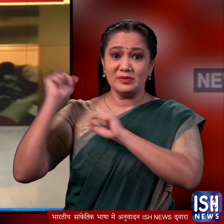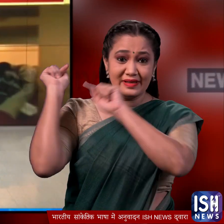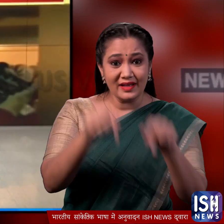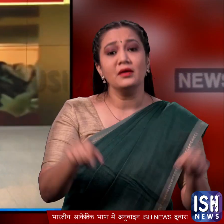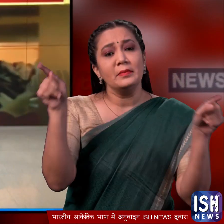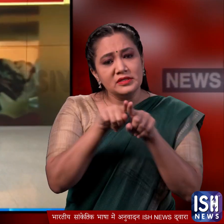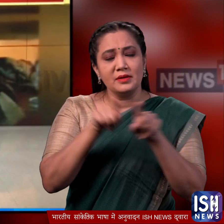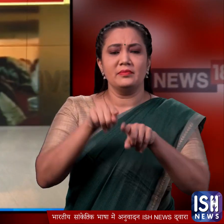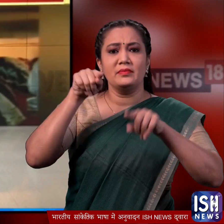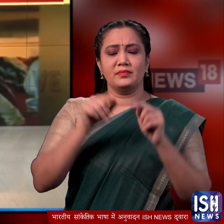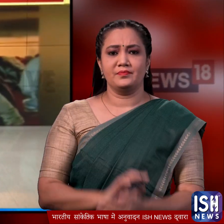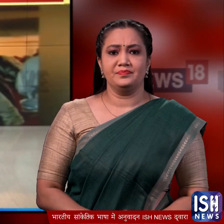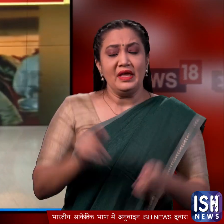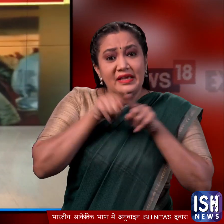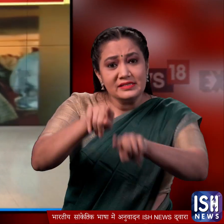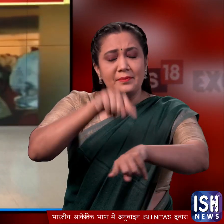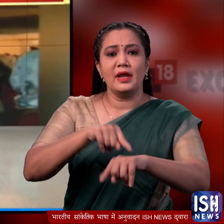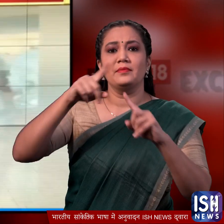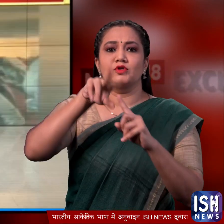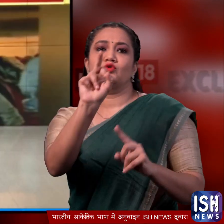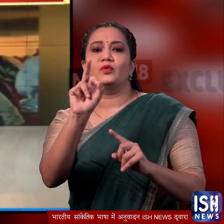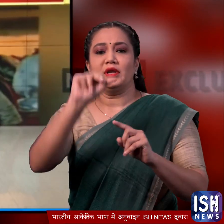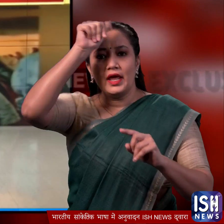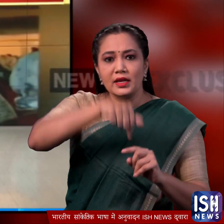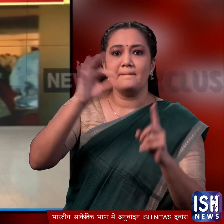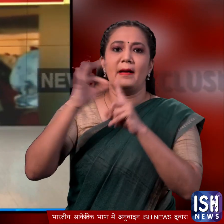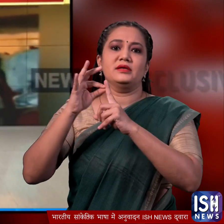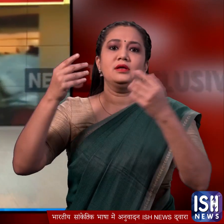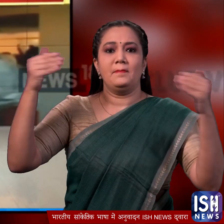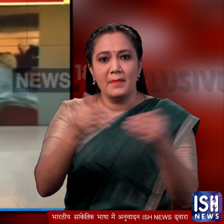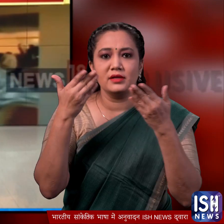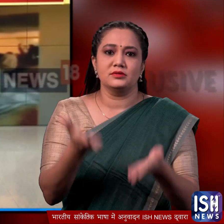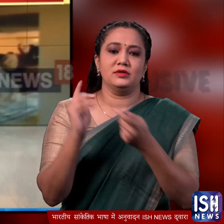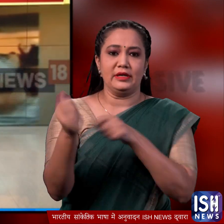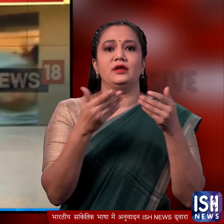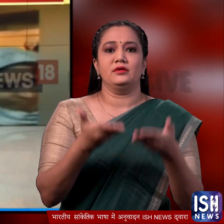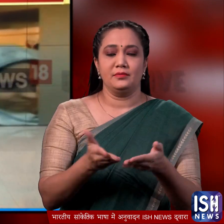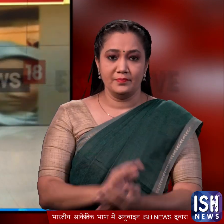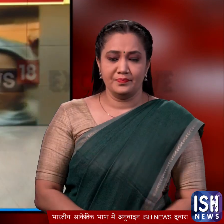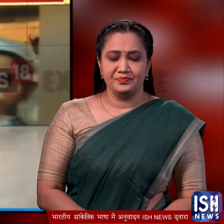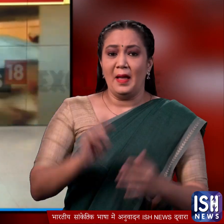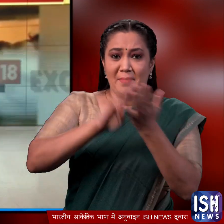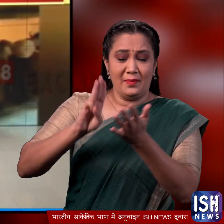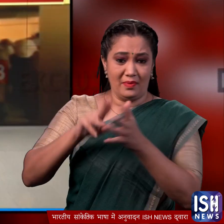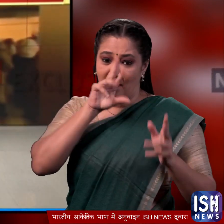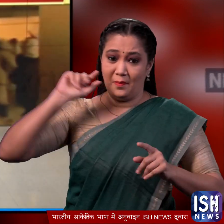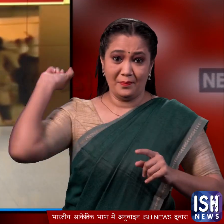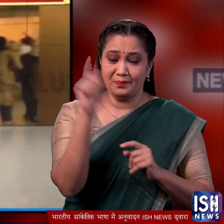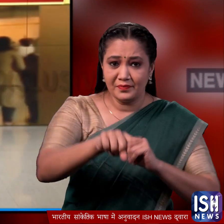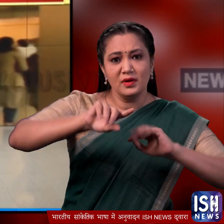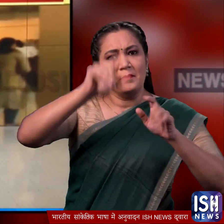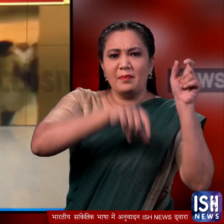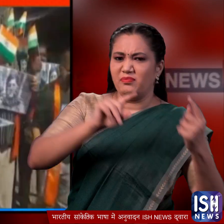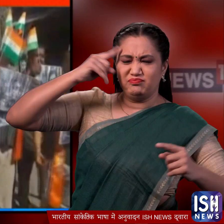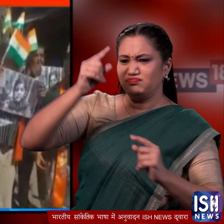दिया, क्योंकि उनके दौरे के वक्त ही वर्ल्ड T20 में भारत और पाकिस्तान का मैच हुआ था, लेकिन महबूबा का बयान सामने आते ही उनका विरोध